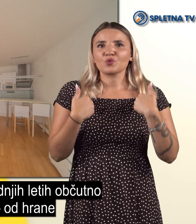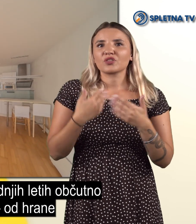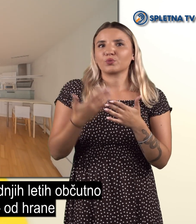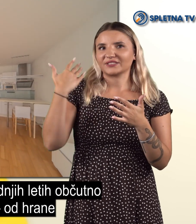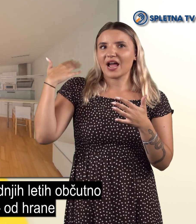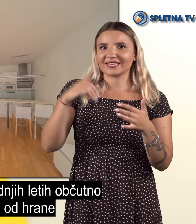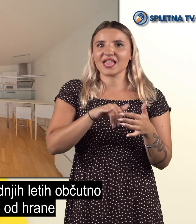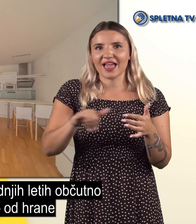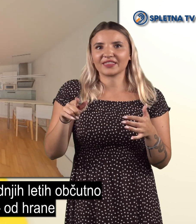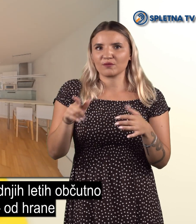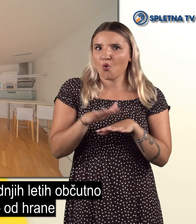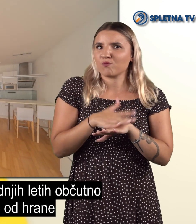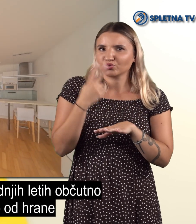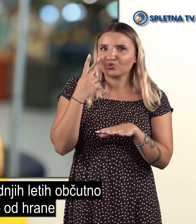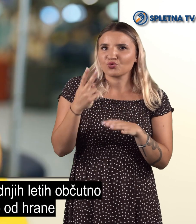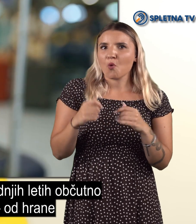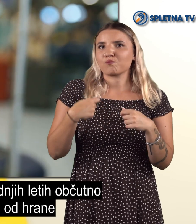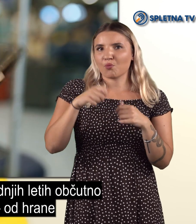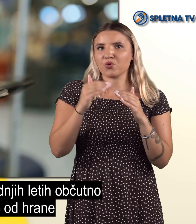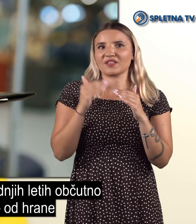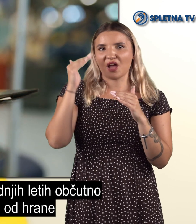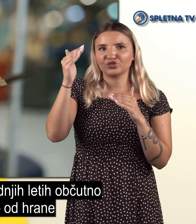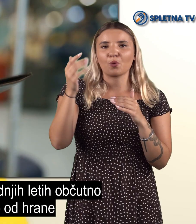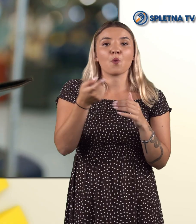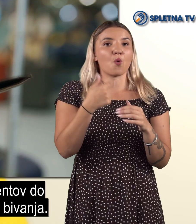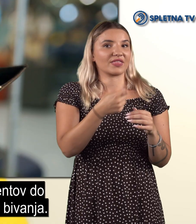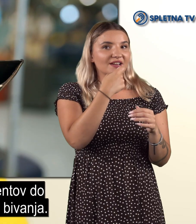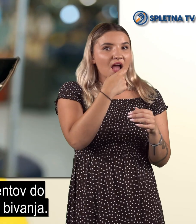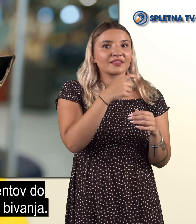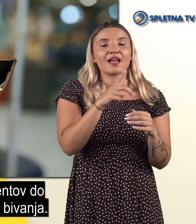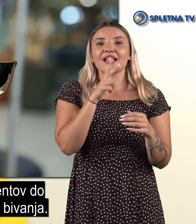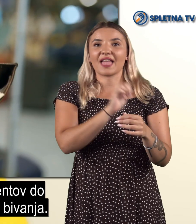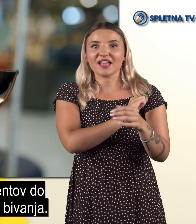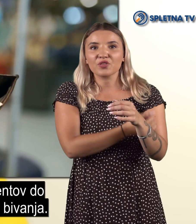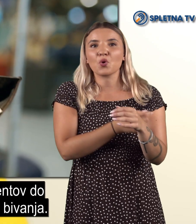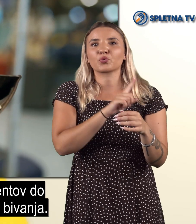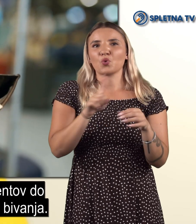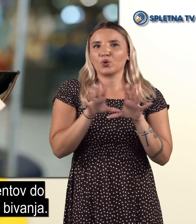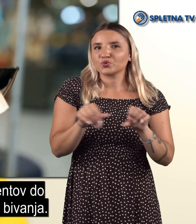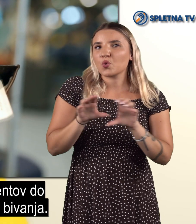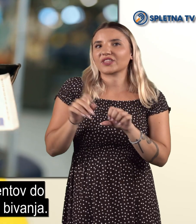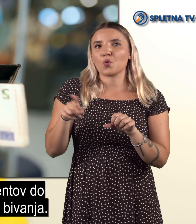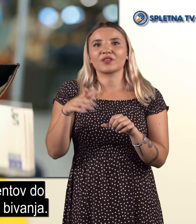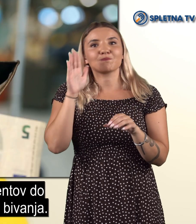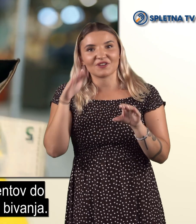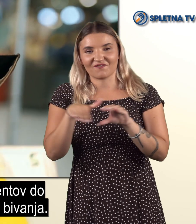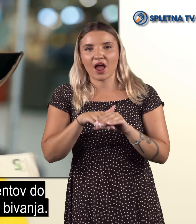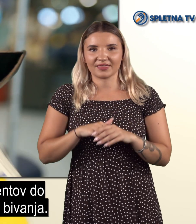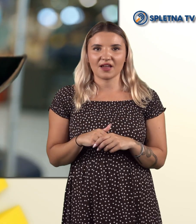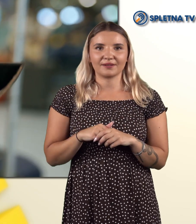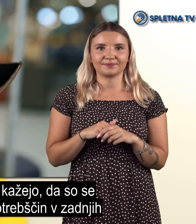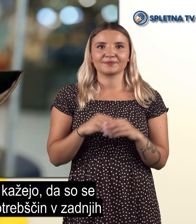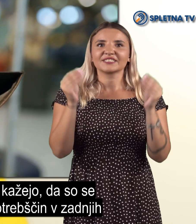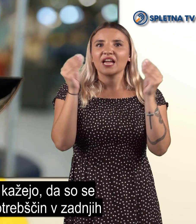Življenje se je v zadnjih letih občutno podražilo, od hrane in energentov do storitev in bivanja.